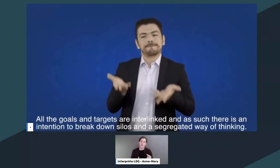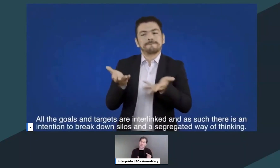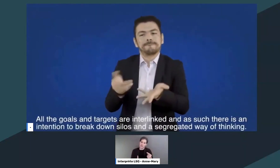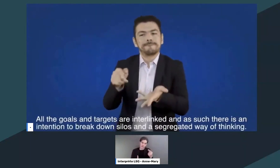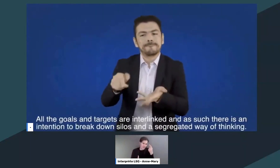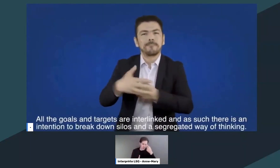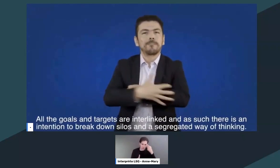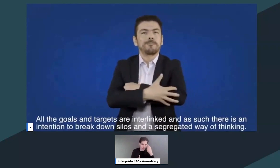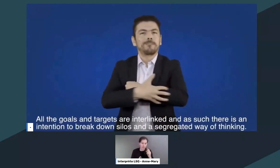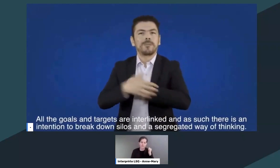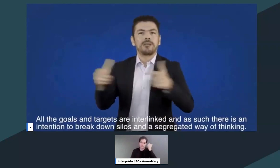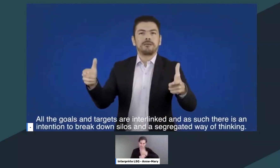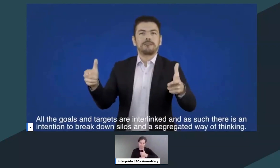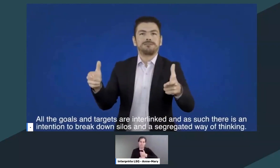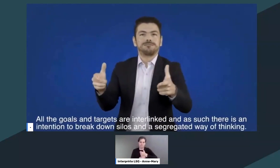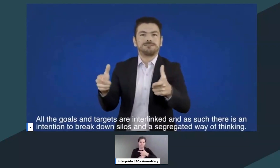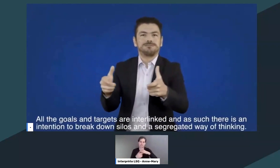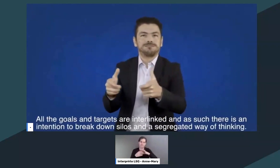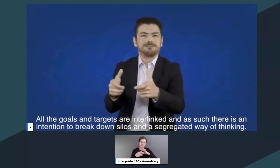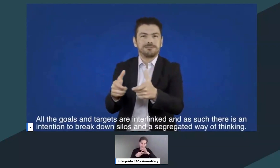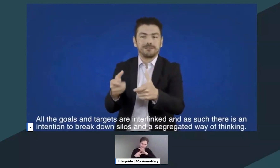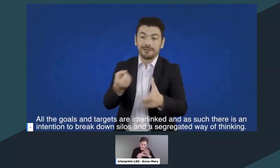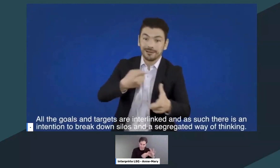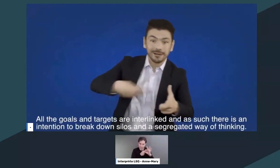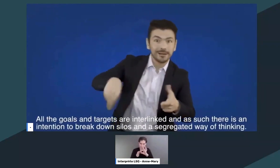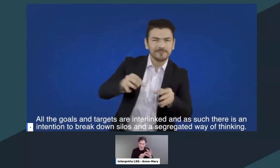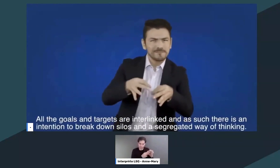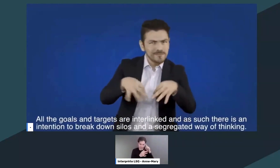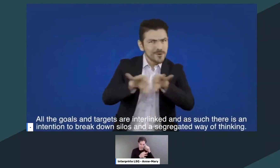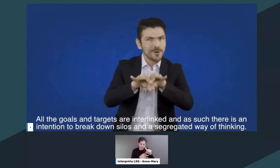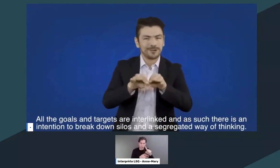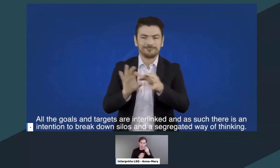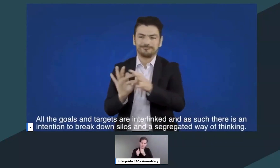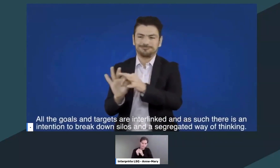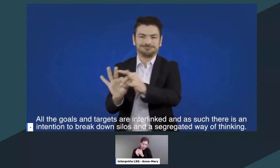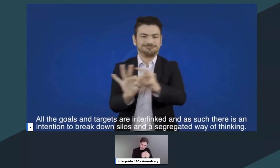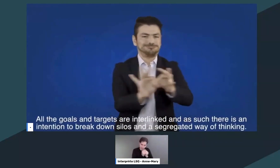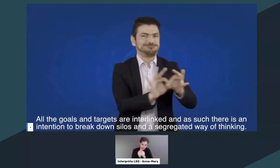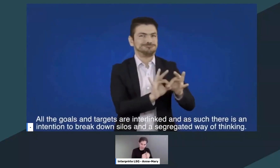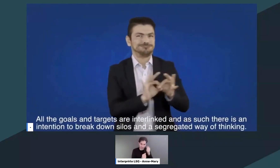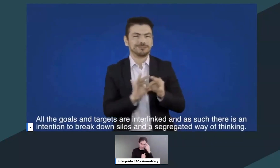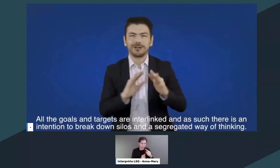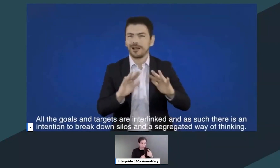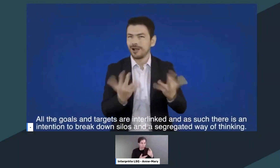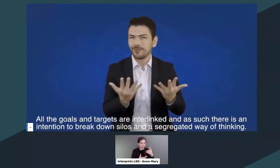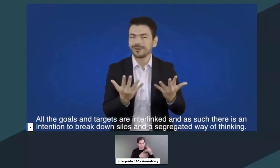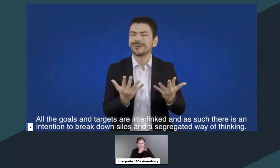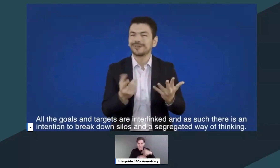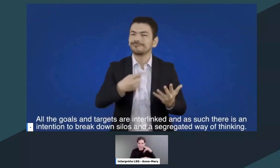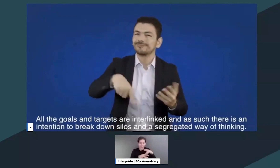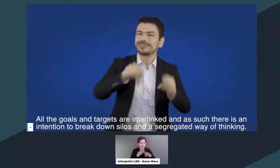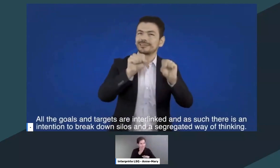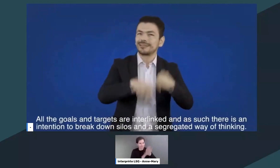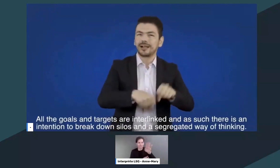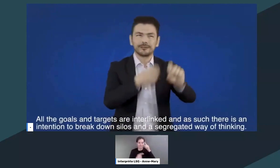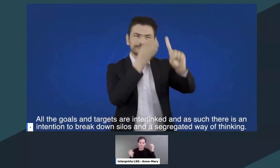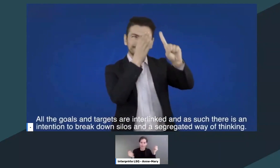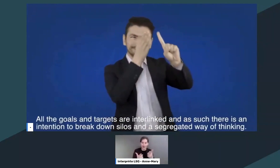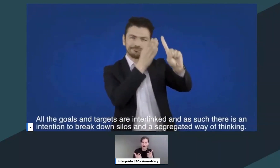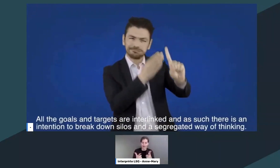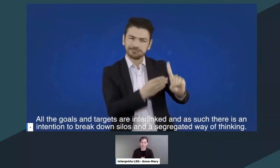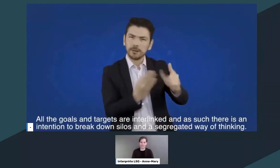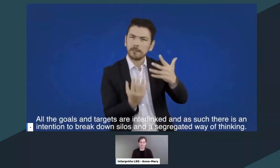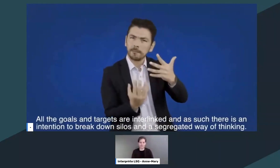Tous les objectifs et les buts sont interreliés et donc il est question,